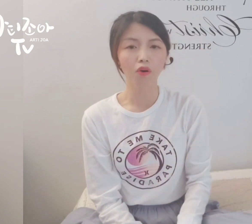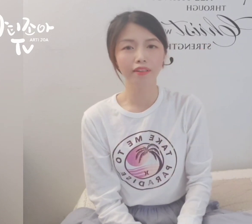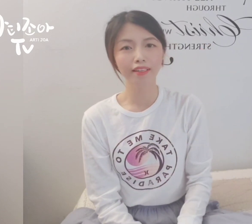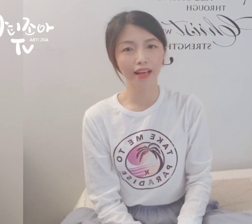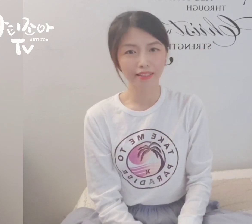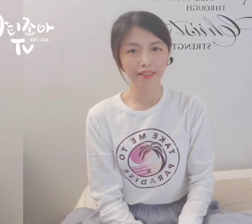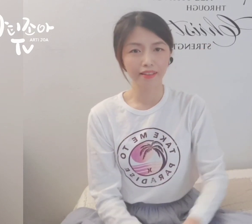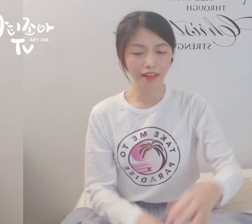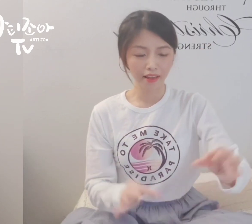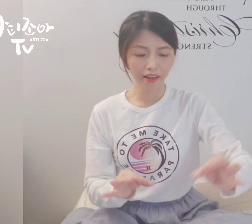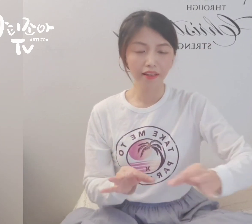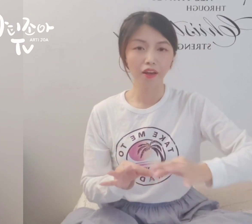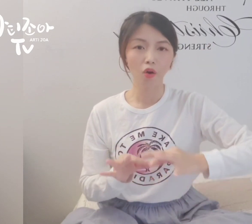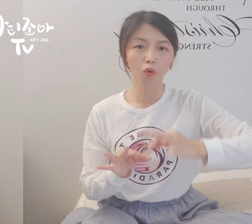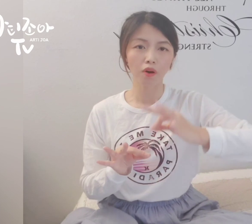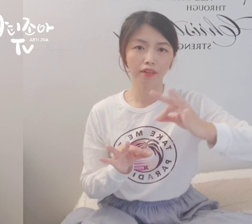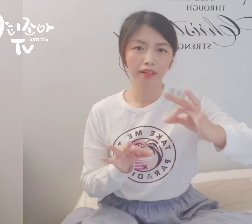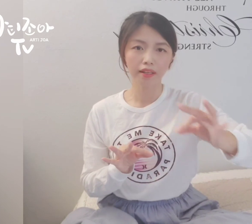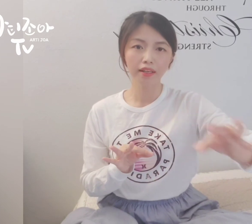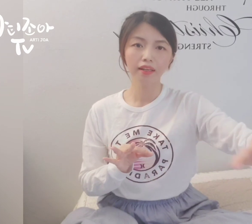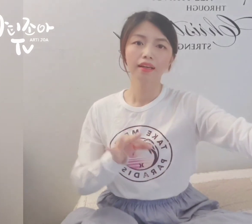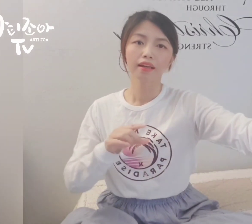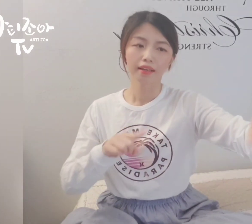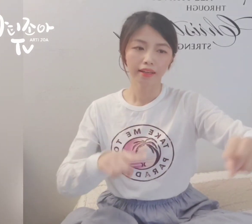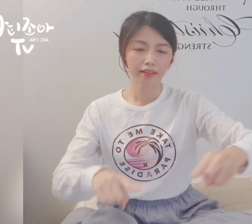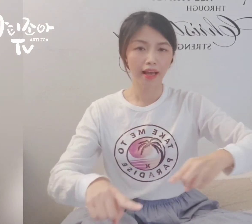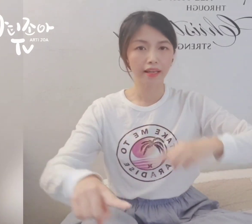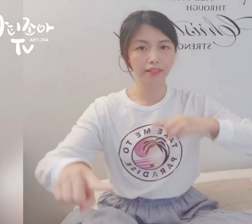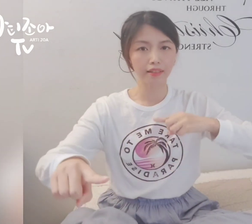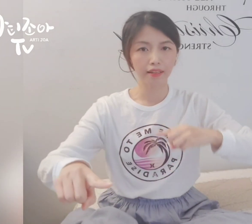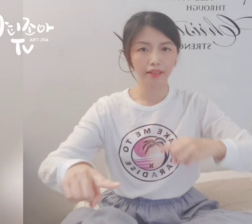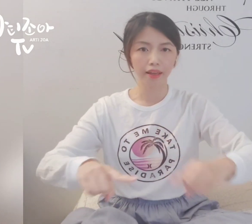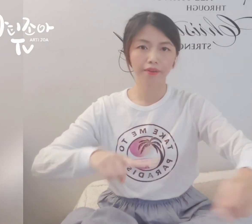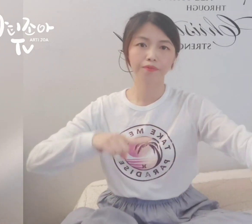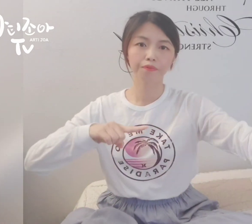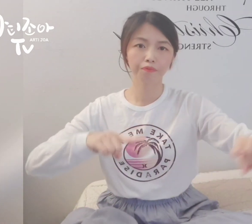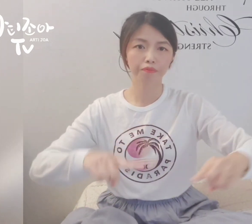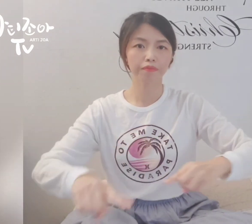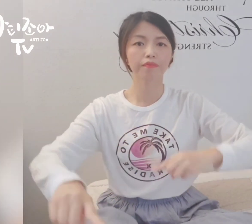영원히 다스리네. 영원히 다스리네.